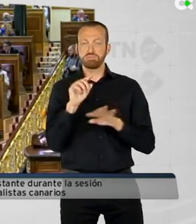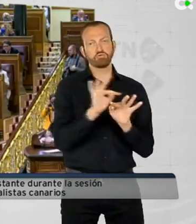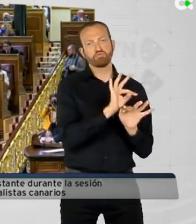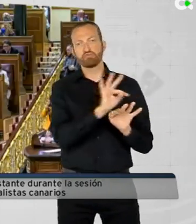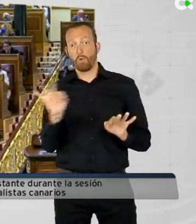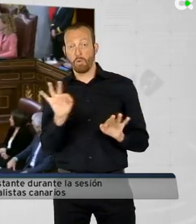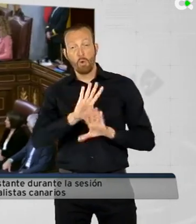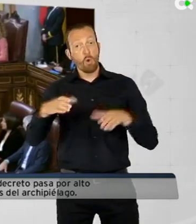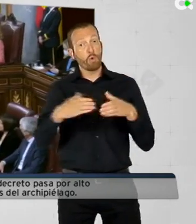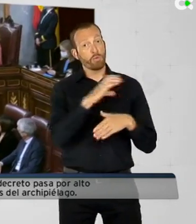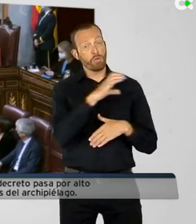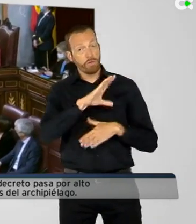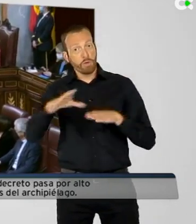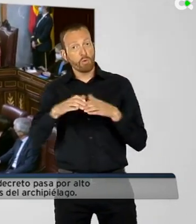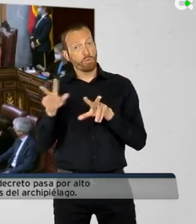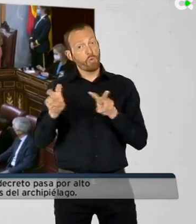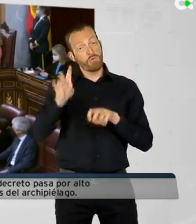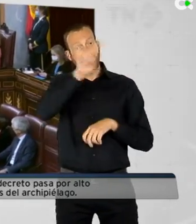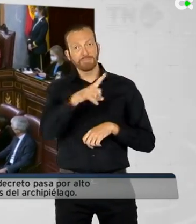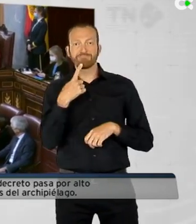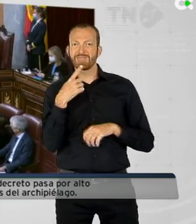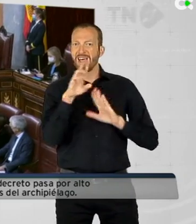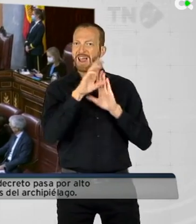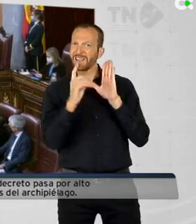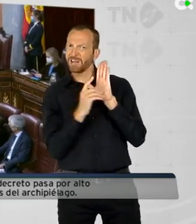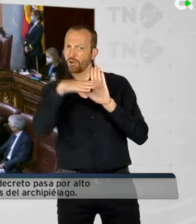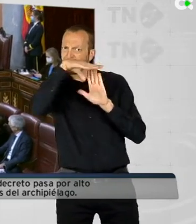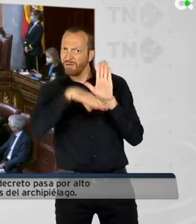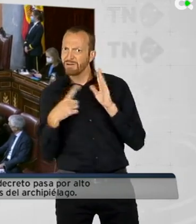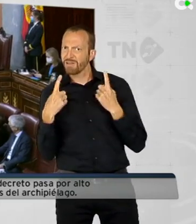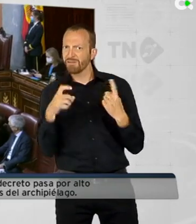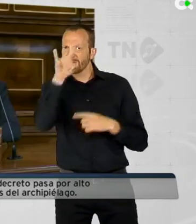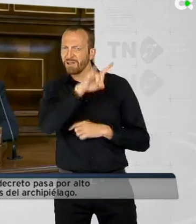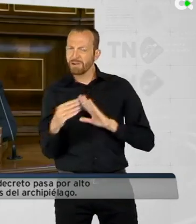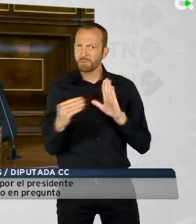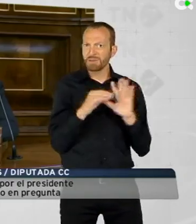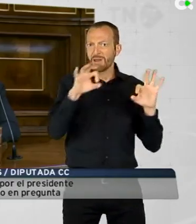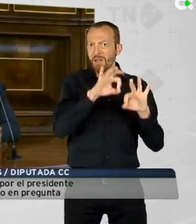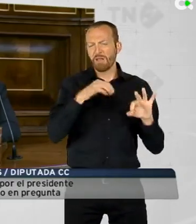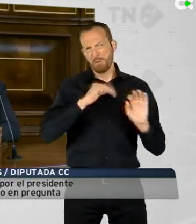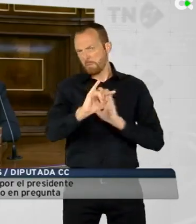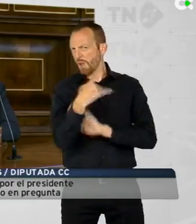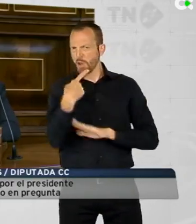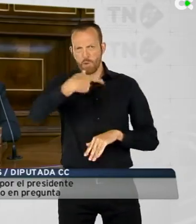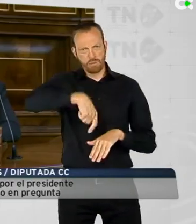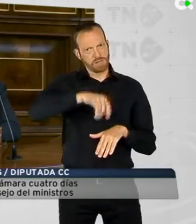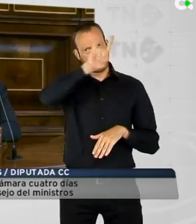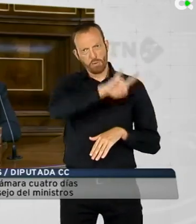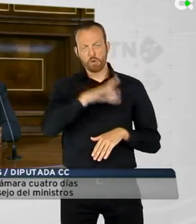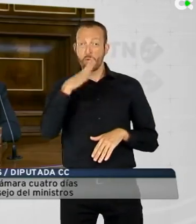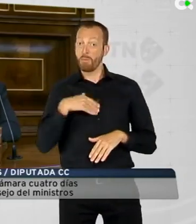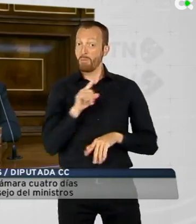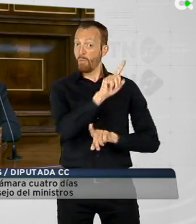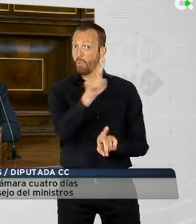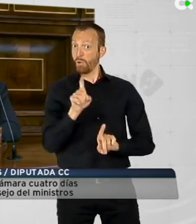sesión, y los nacionalistas canarios añadieron que el decreto pasa por alto las necesidades del archipiélago. Fui engañada por el presidente del Gobierno en pregunta que le hice en